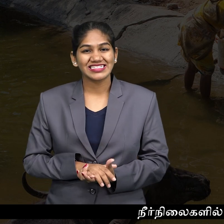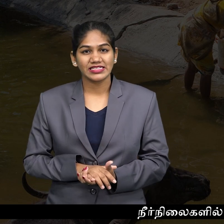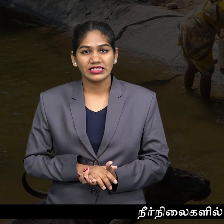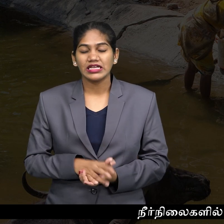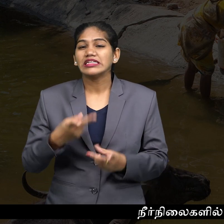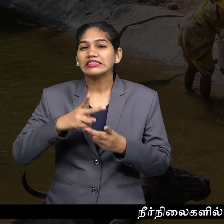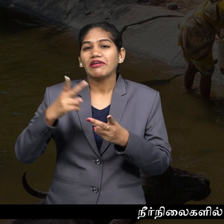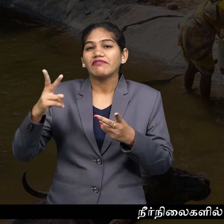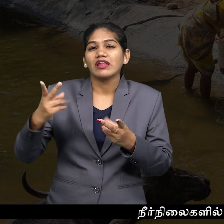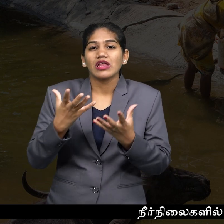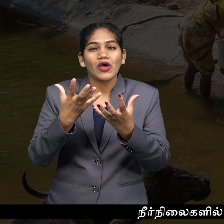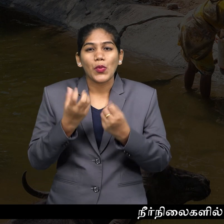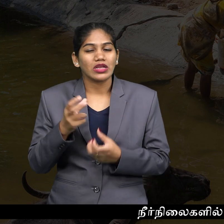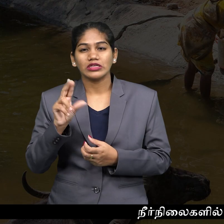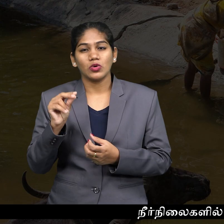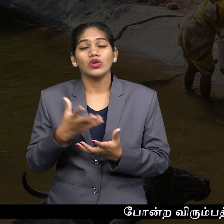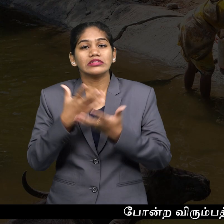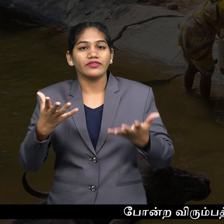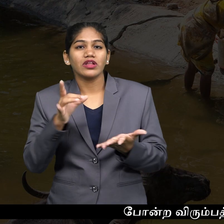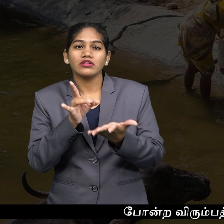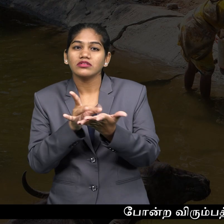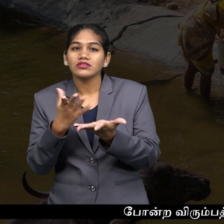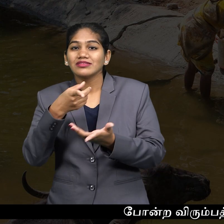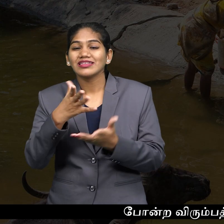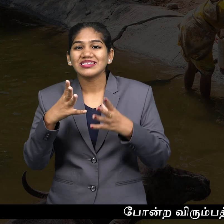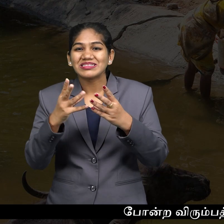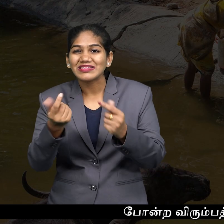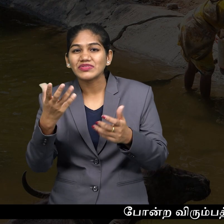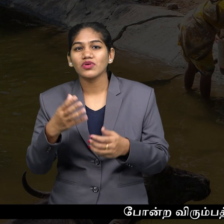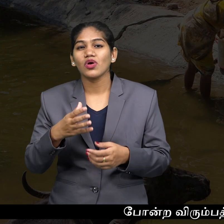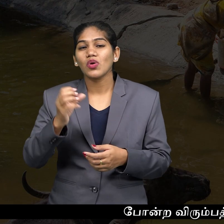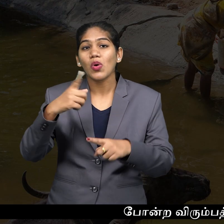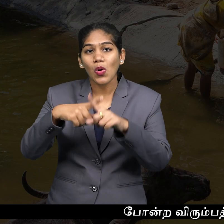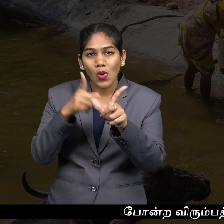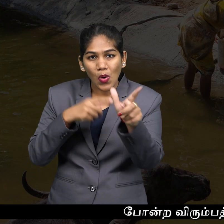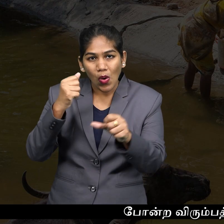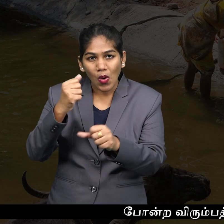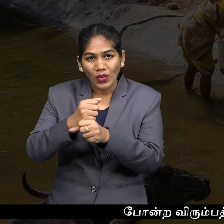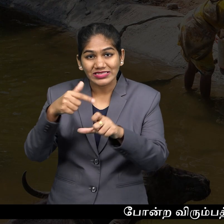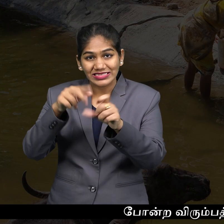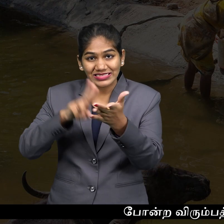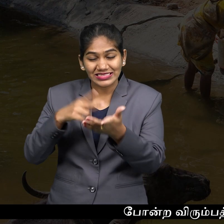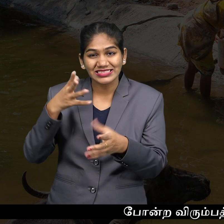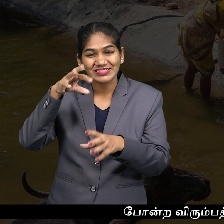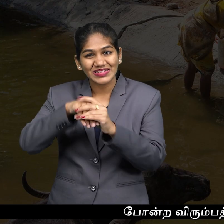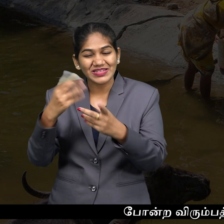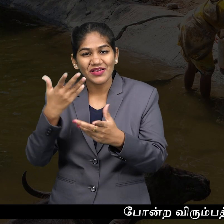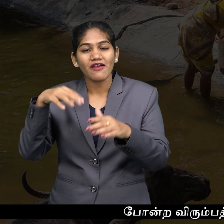நீர்நிலைகளில் இருந்து கரைந்த பிராணவாயு போன்ற விரும்பத்தகாத பொருட்களை அகற்றுவது